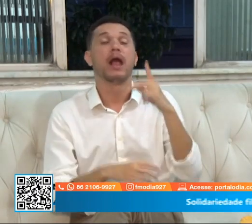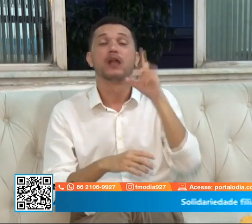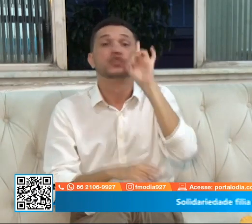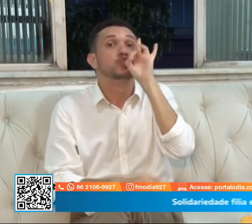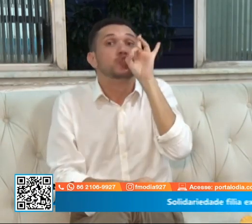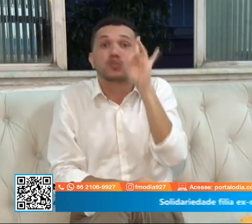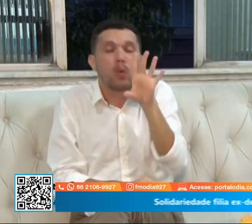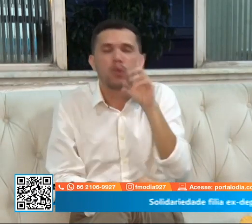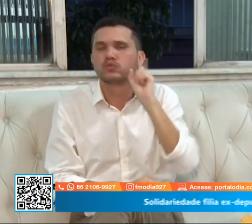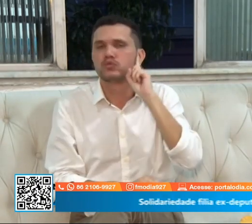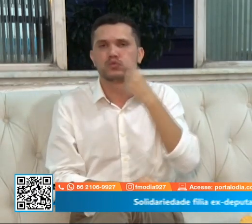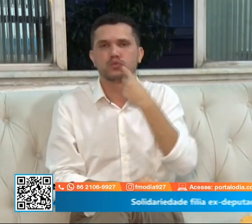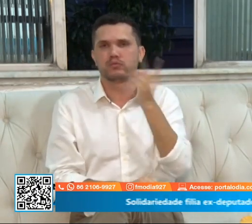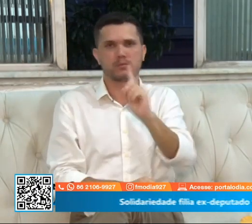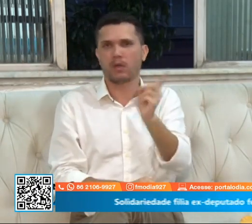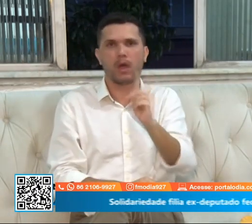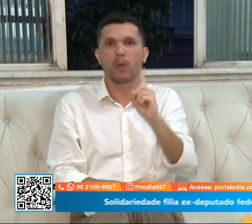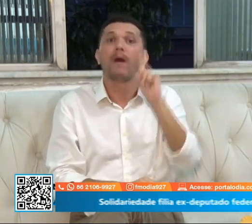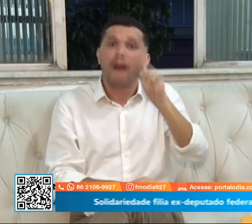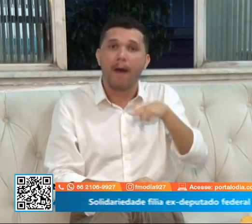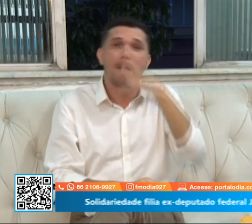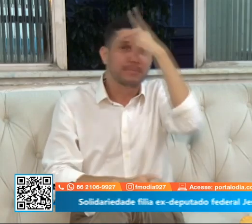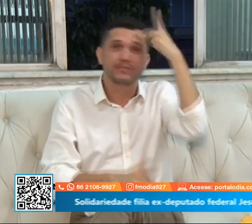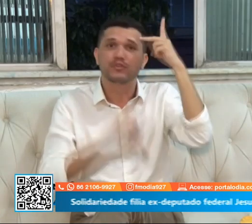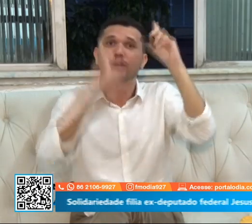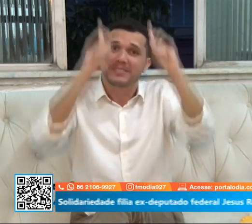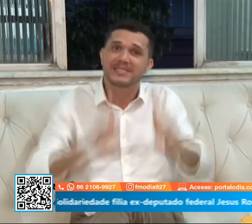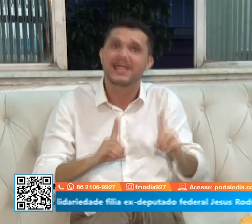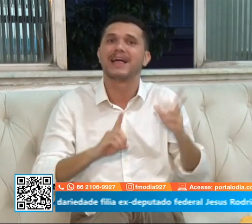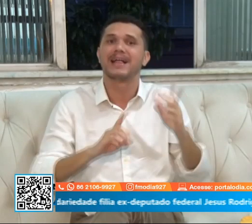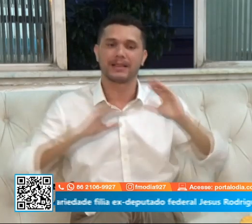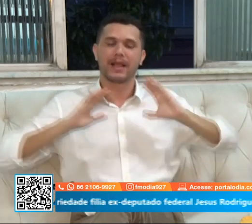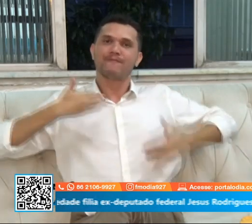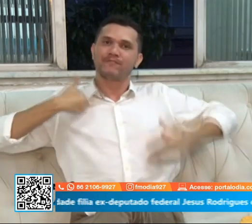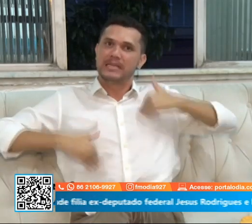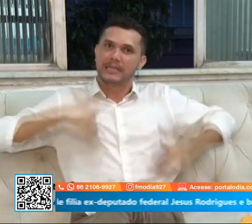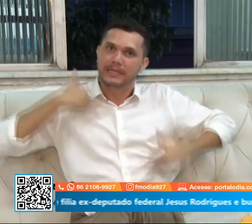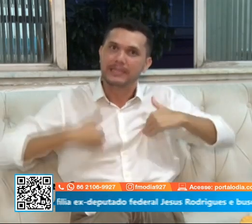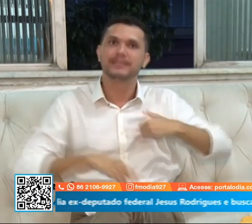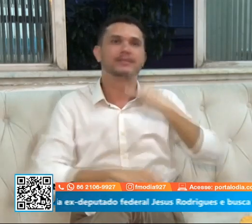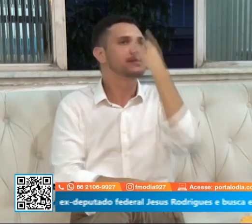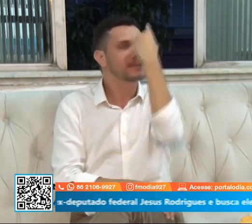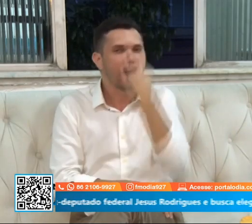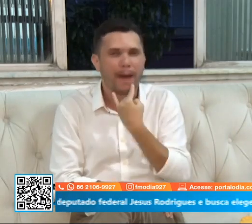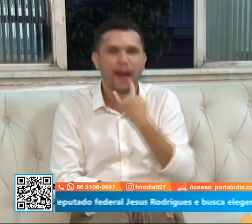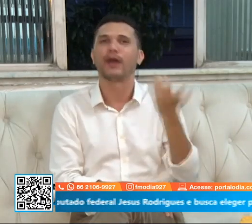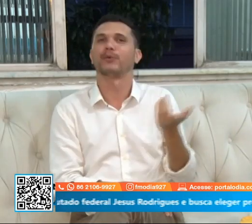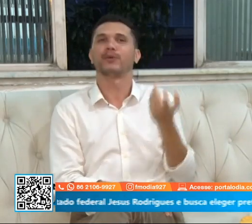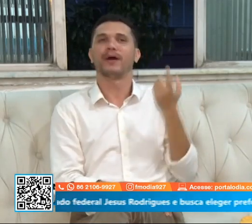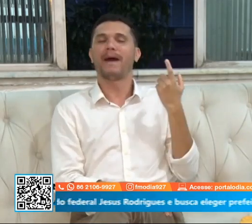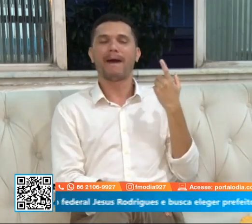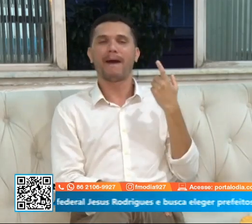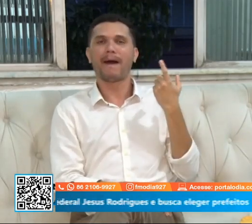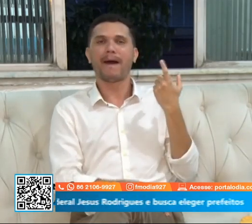capacitismo? Existe muito. E não é somente com o surdo que acontece, acredite, com todas as pessoas, deficiência física,